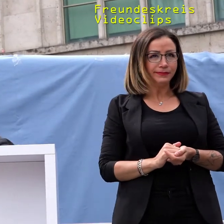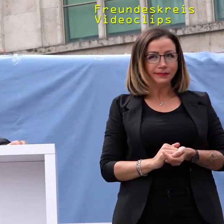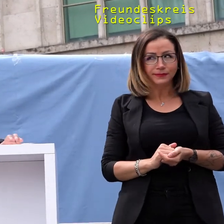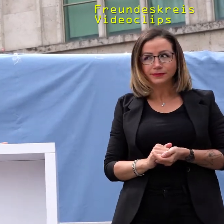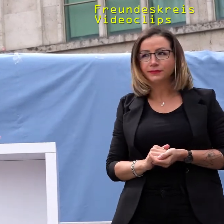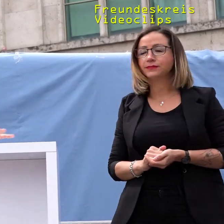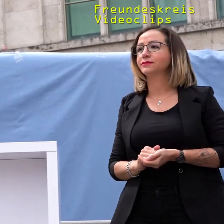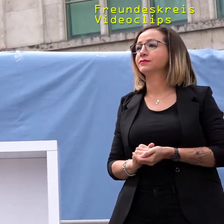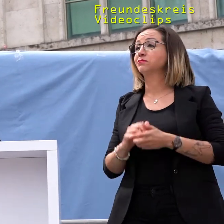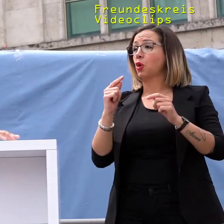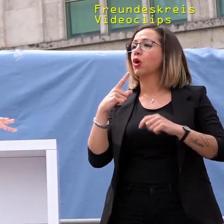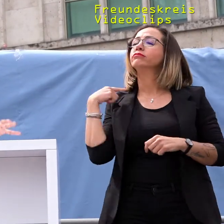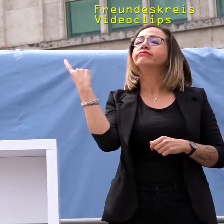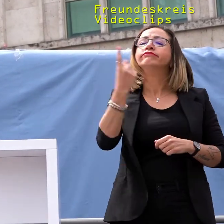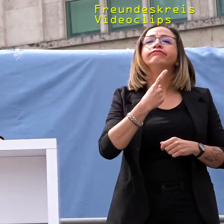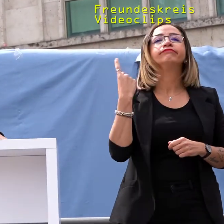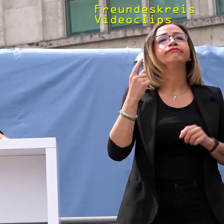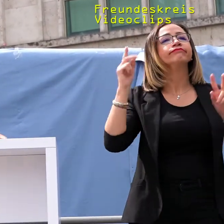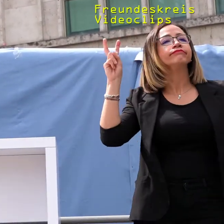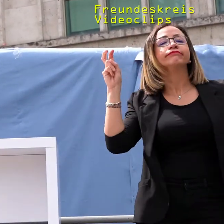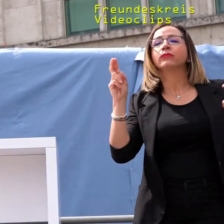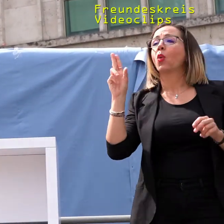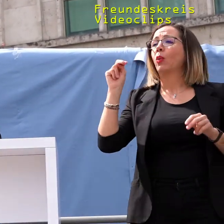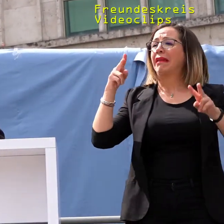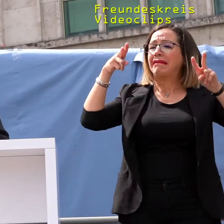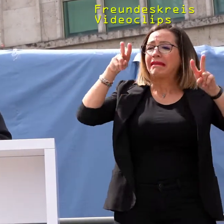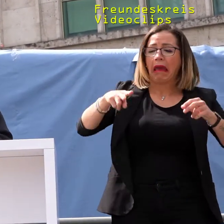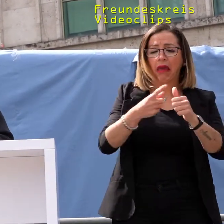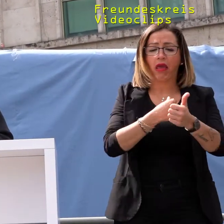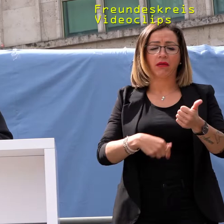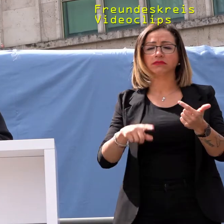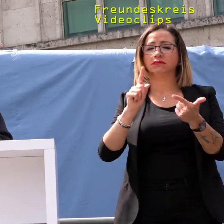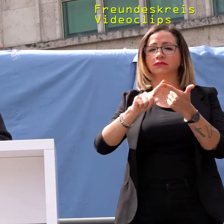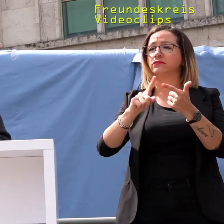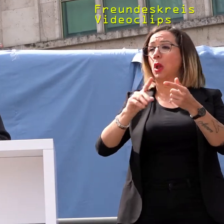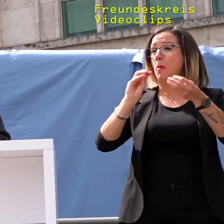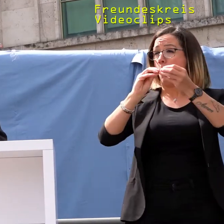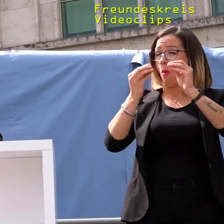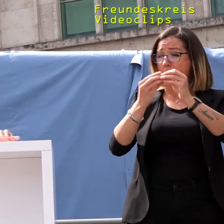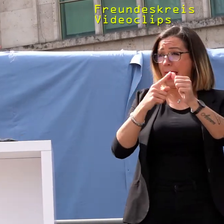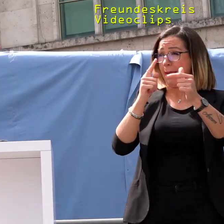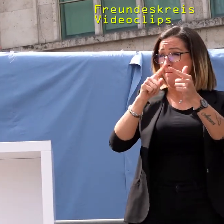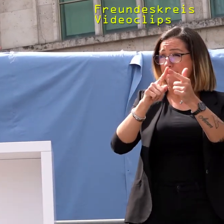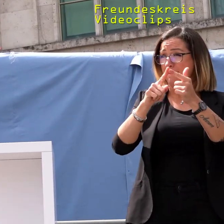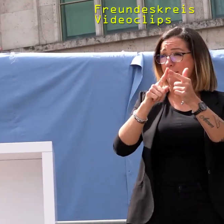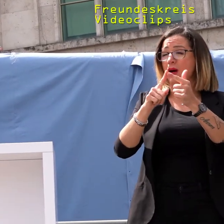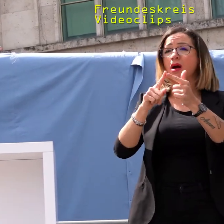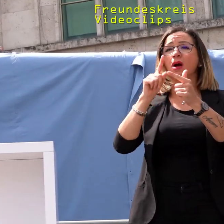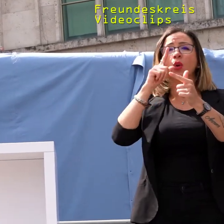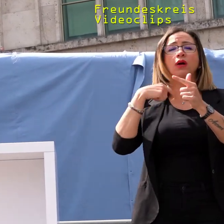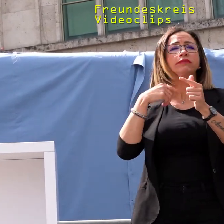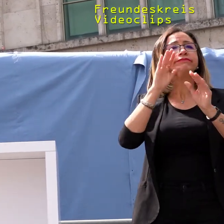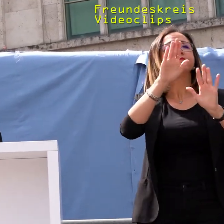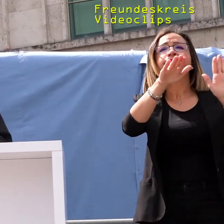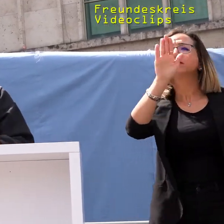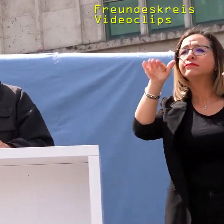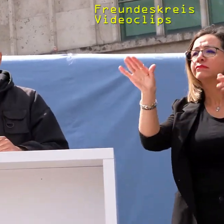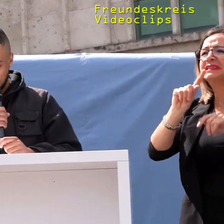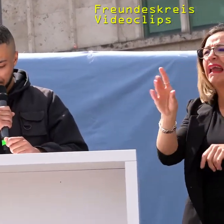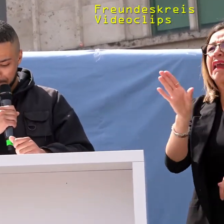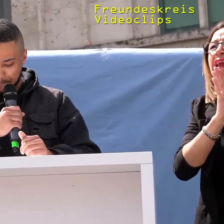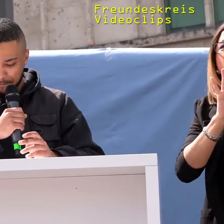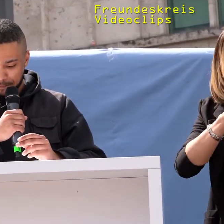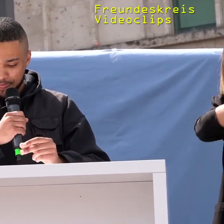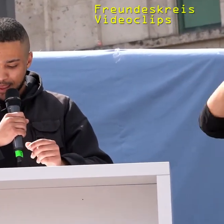Wenn wir also lediglich auf Probleme und Ungerechtigkeiten innerhalb dieses Systems hinweisen, reicht es nicht aus, weil diese von Beginn an vorgesehen